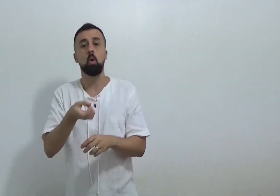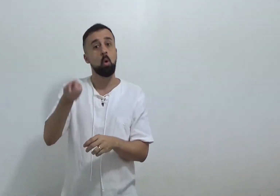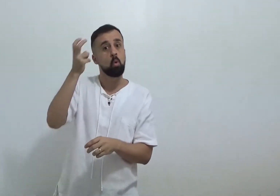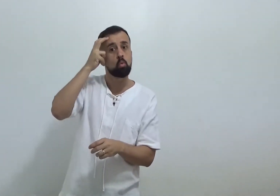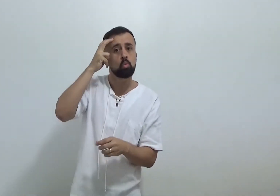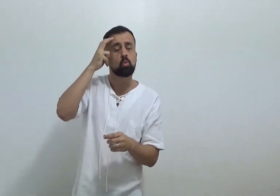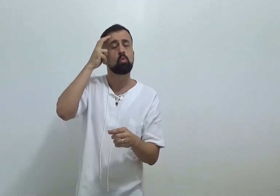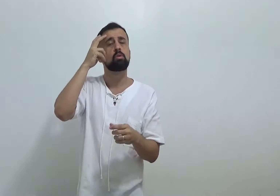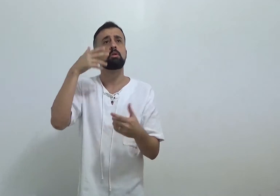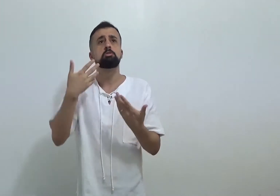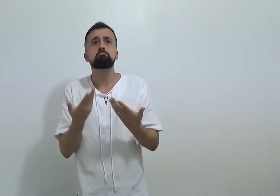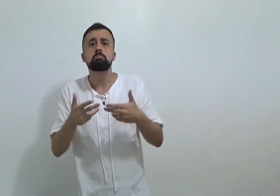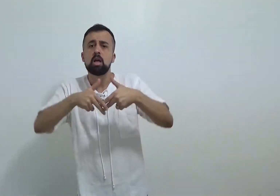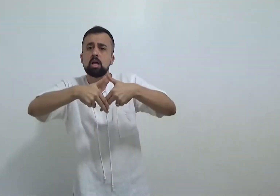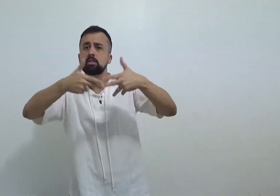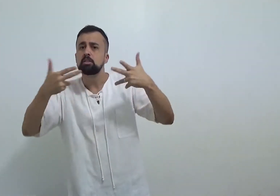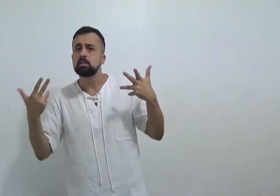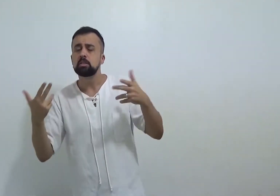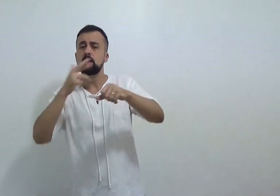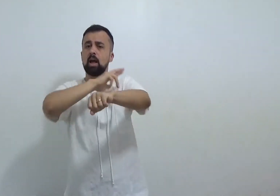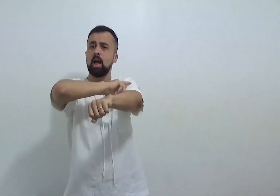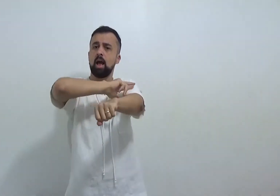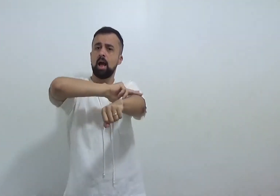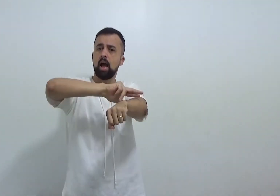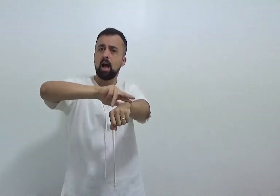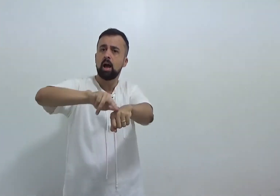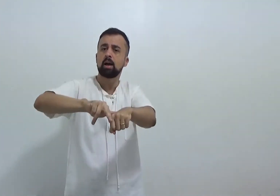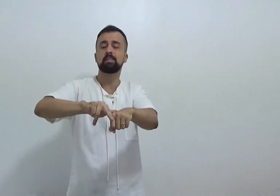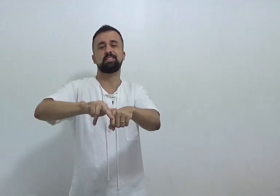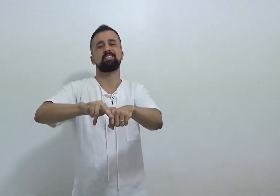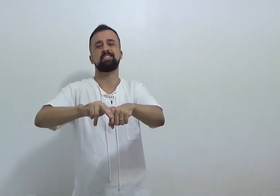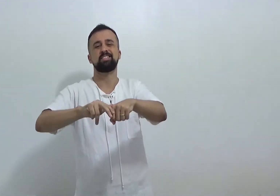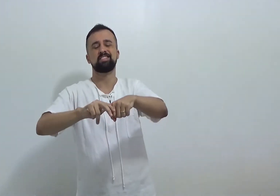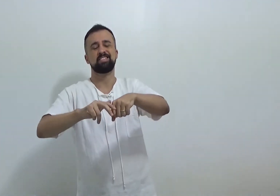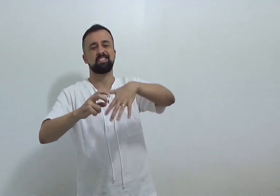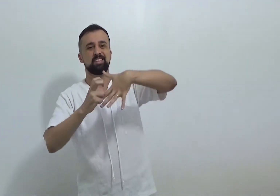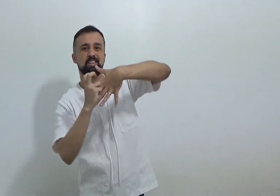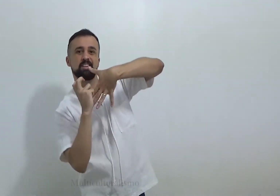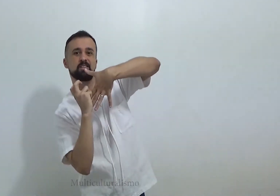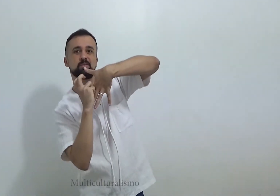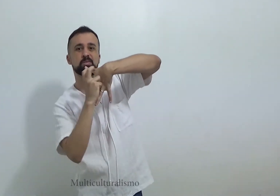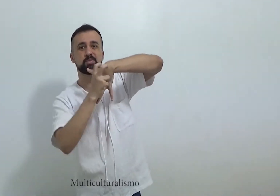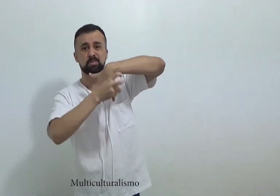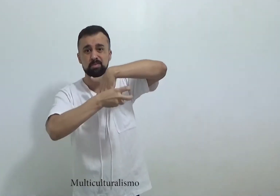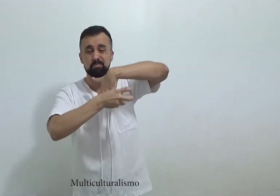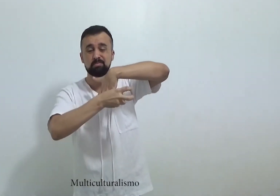Refletimos sobre temas como cultura, etnia, raça,